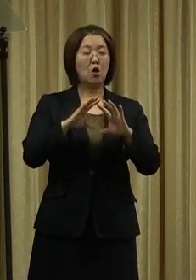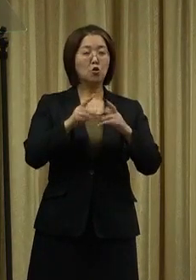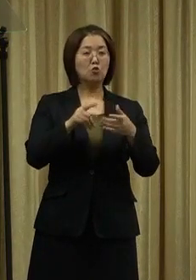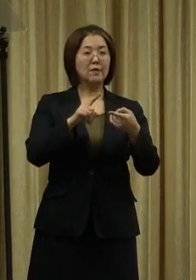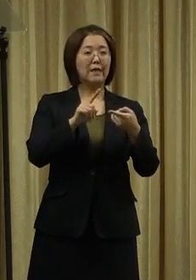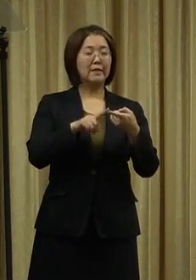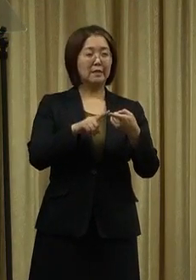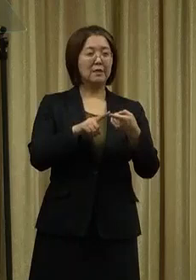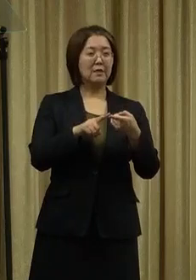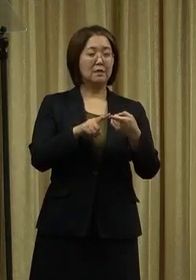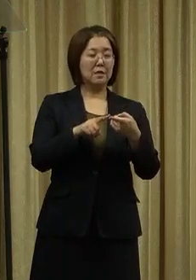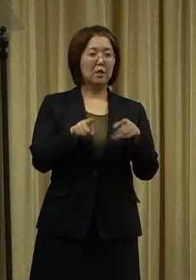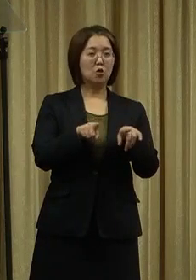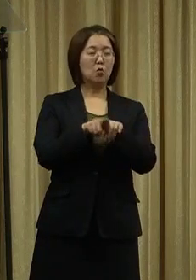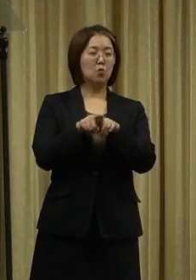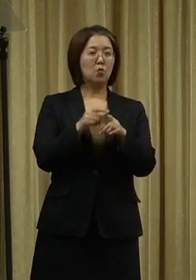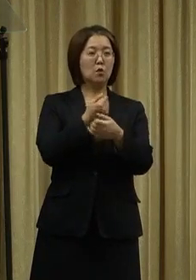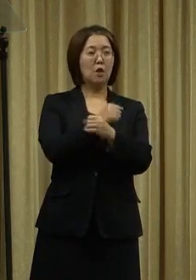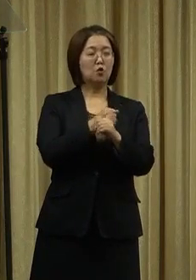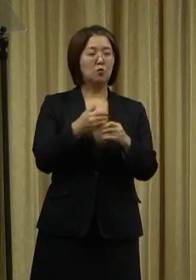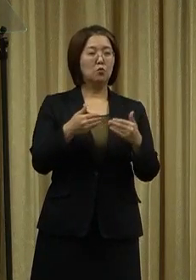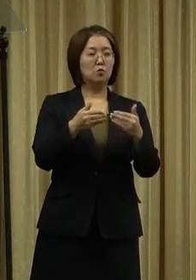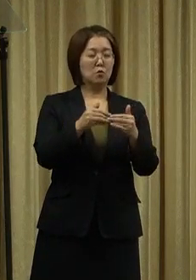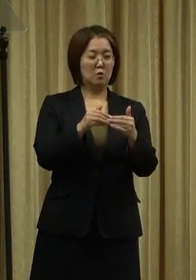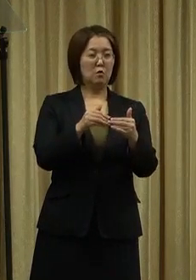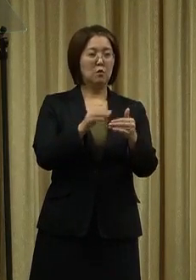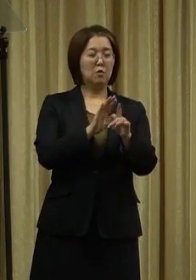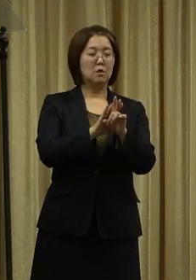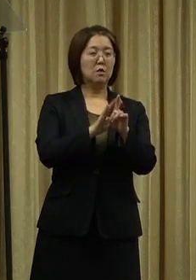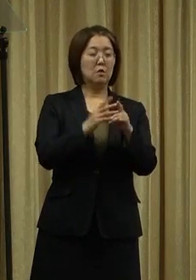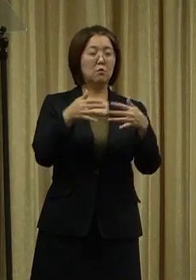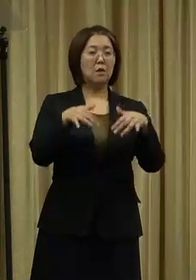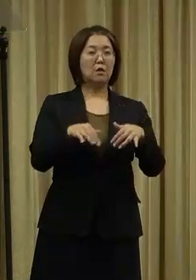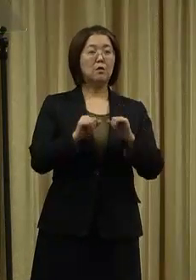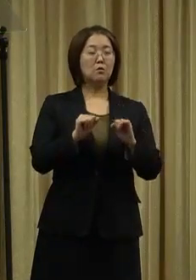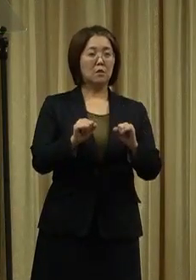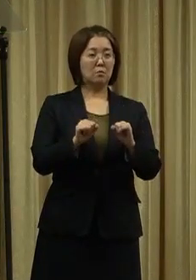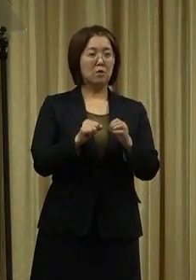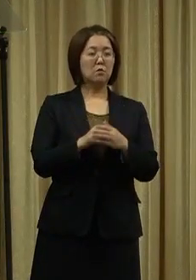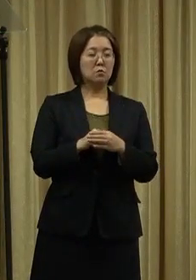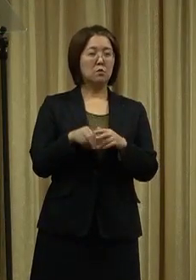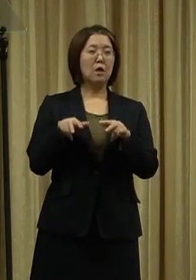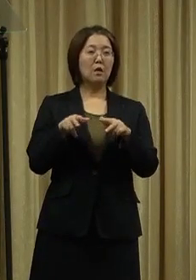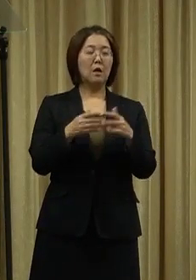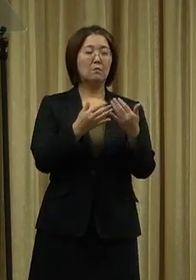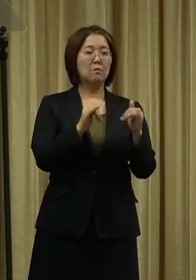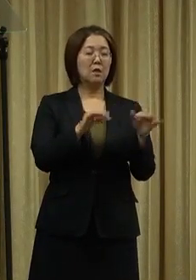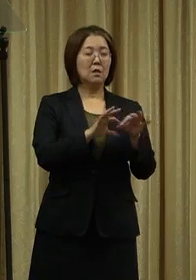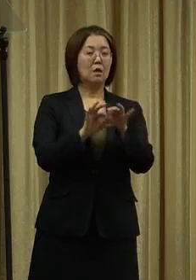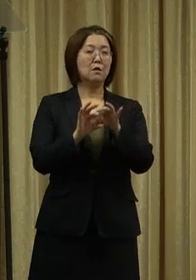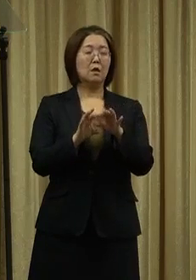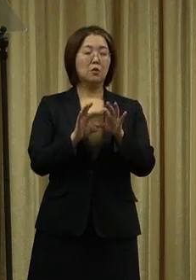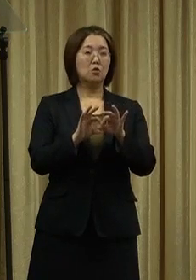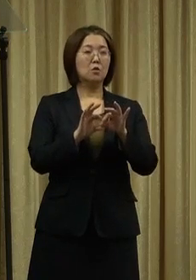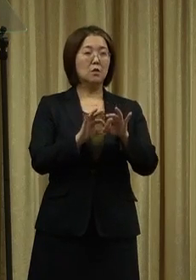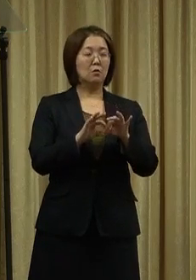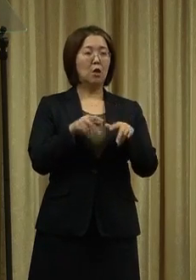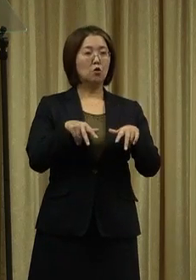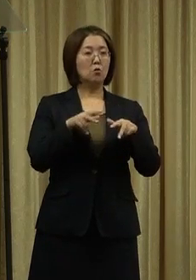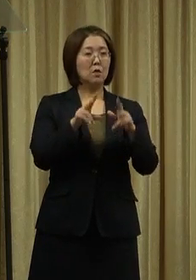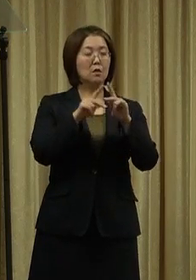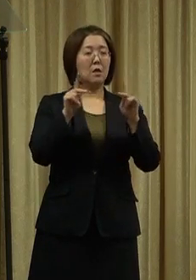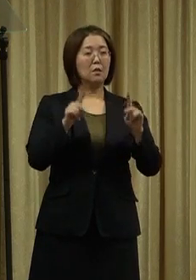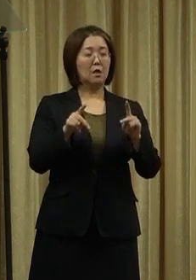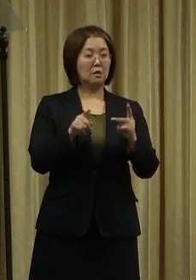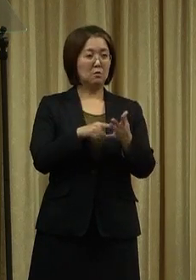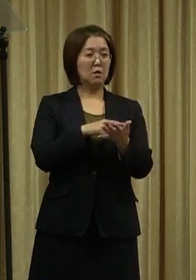同研究を推進する体制を作ります。また、官民連携の推進についてですが、行政課題の解決